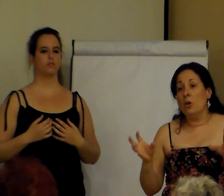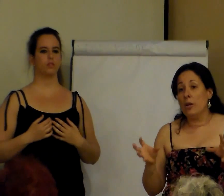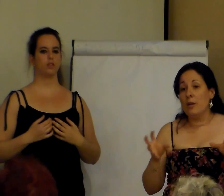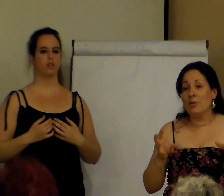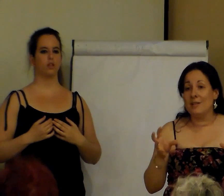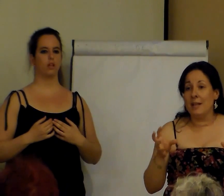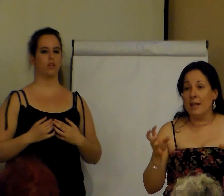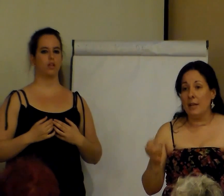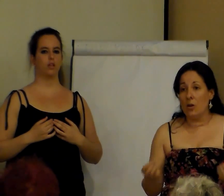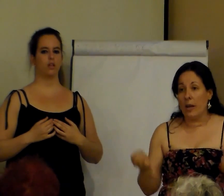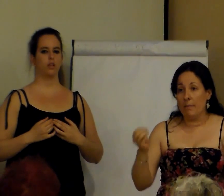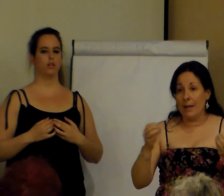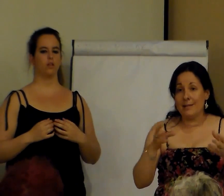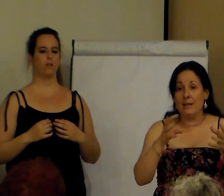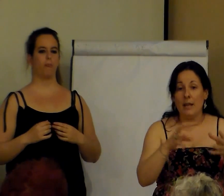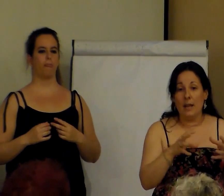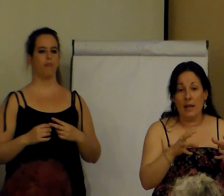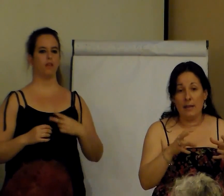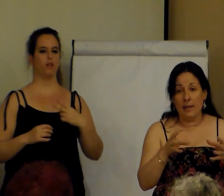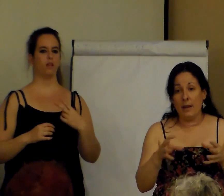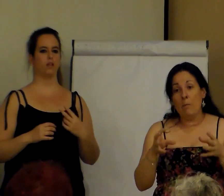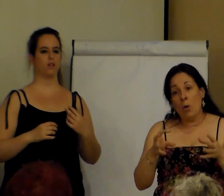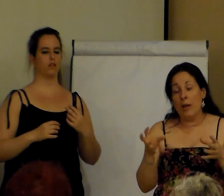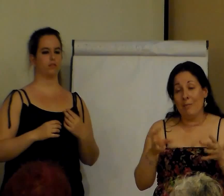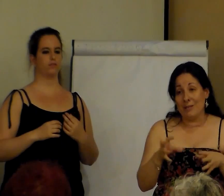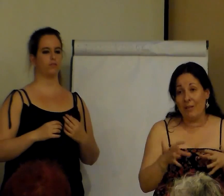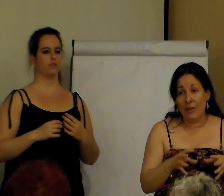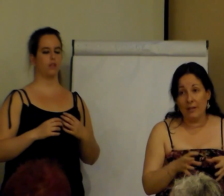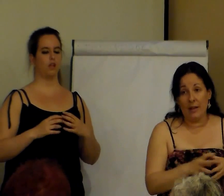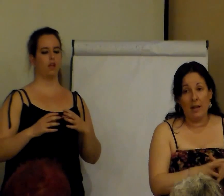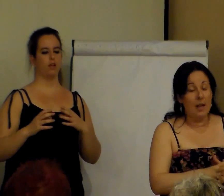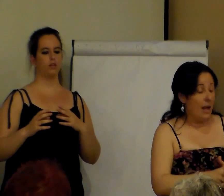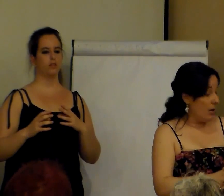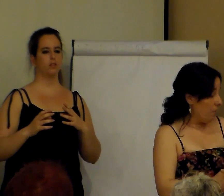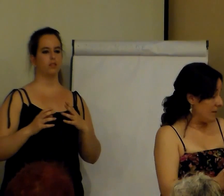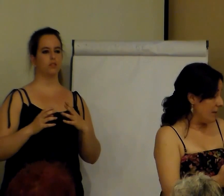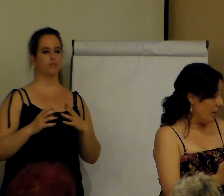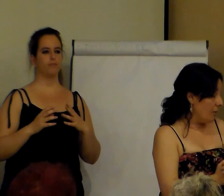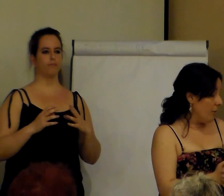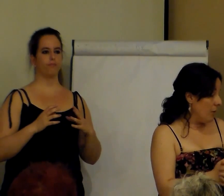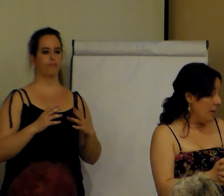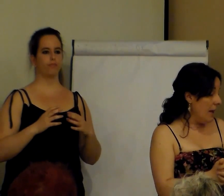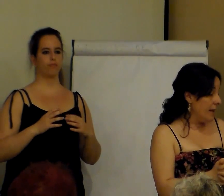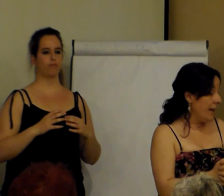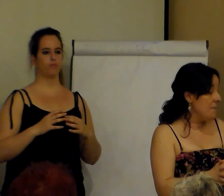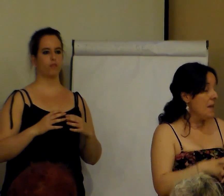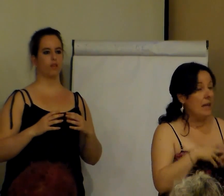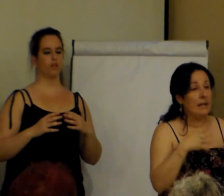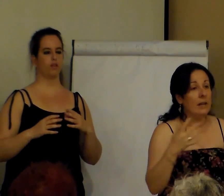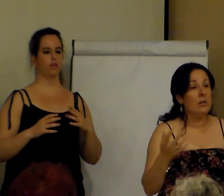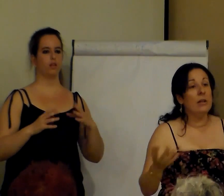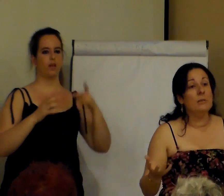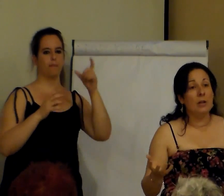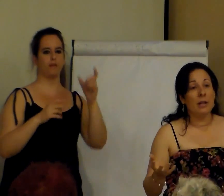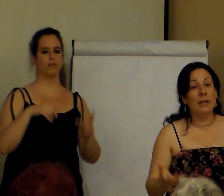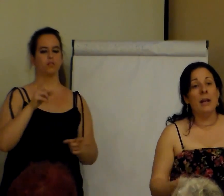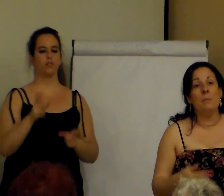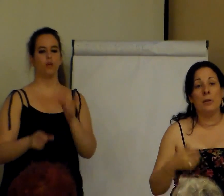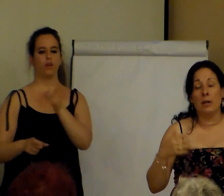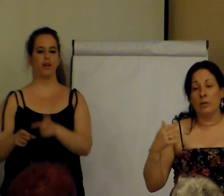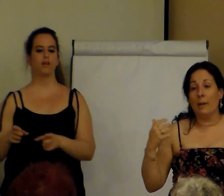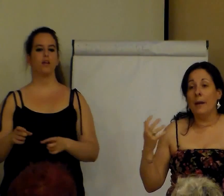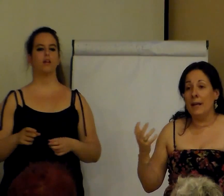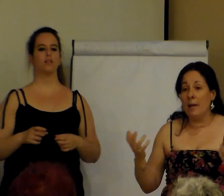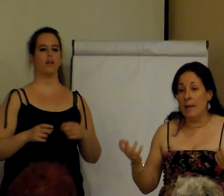temas psicológicos y psiquiátricos que más están en boga y más afectan a los pacientes con fibromialgia, el estado de ánimo